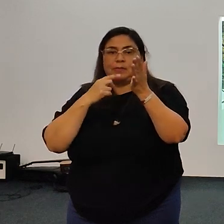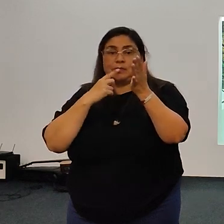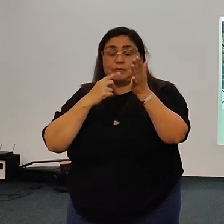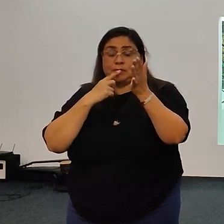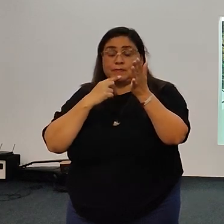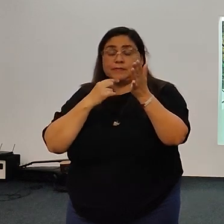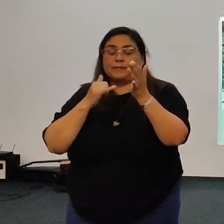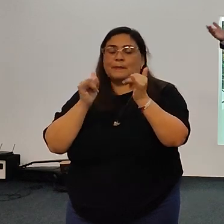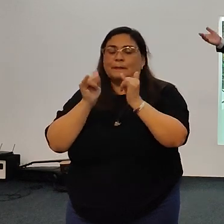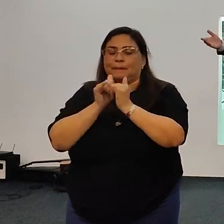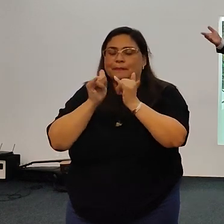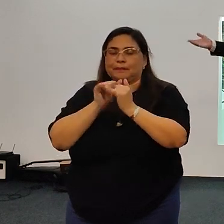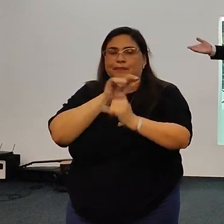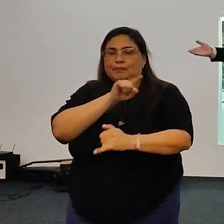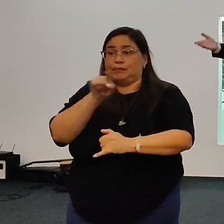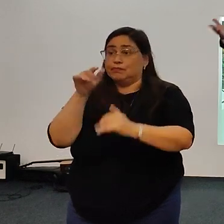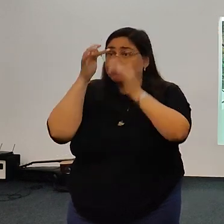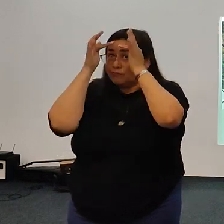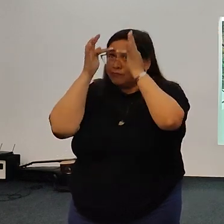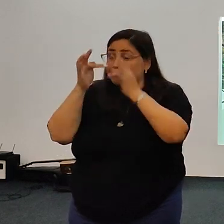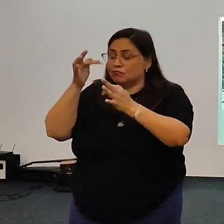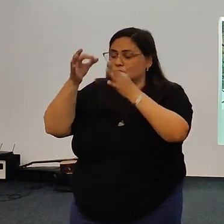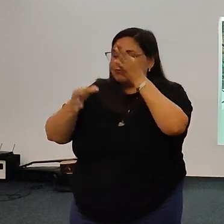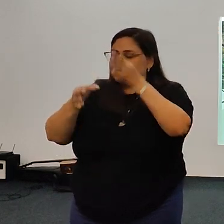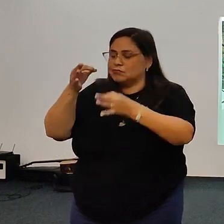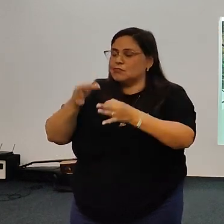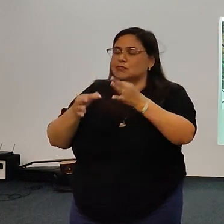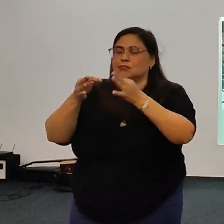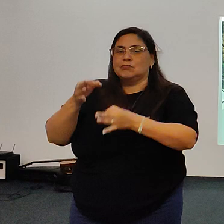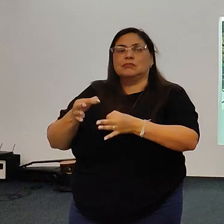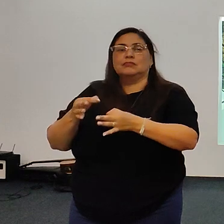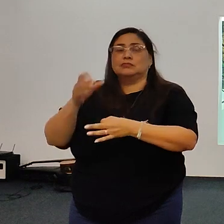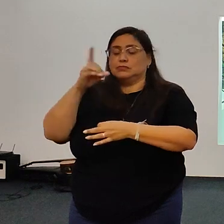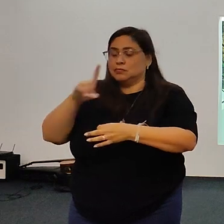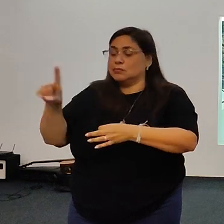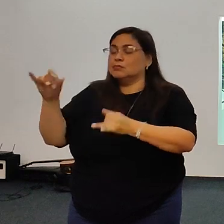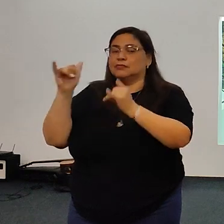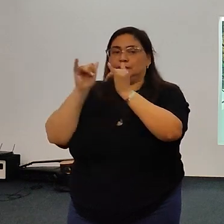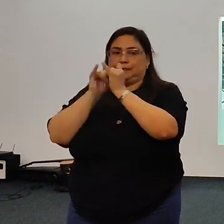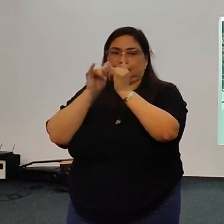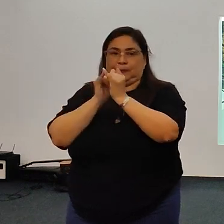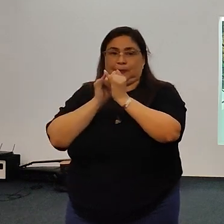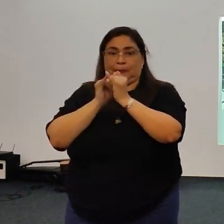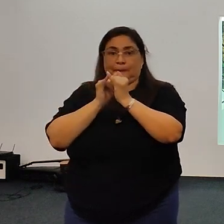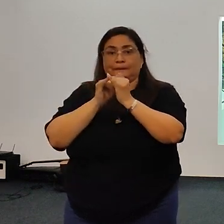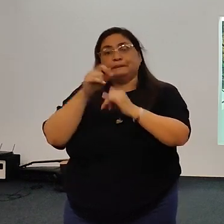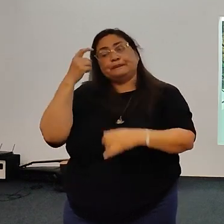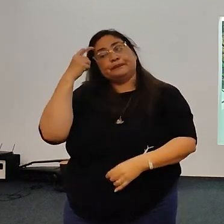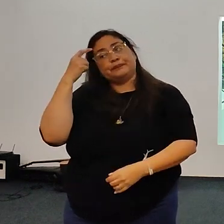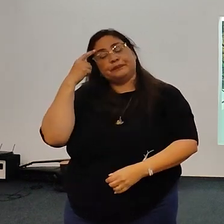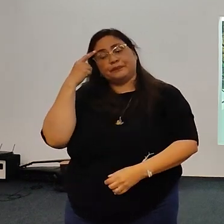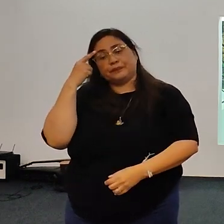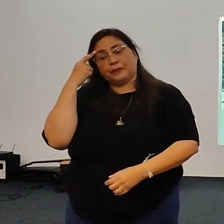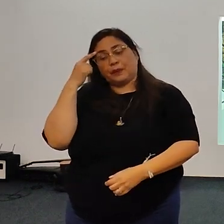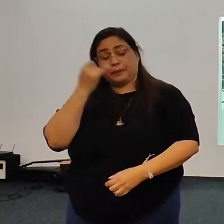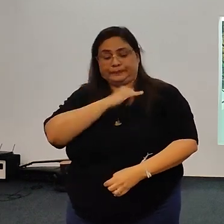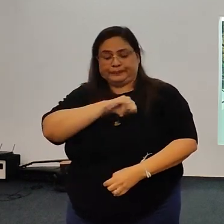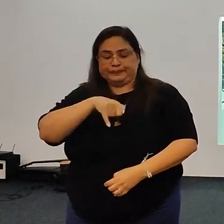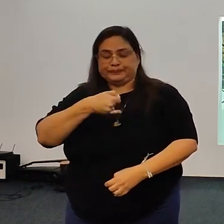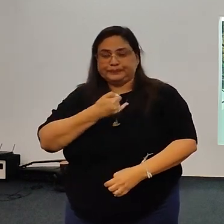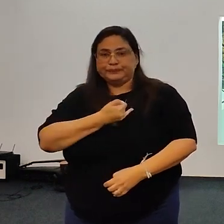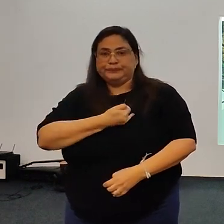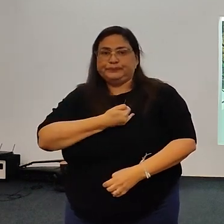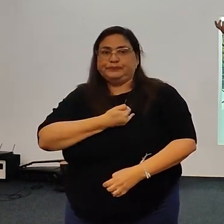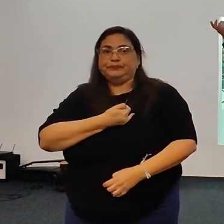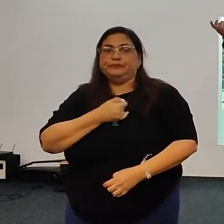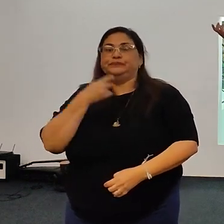os seus pecados. Por isso, Ele é fiel e justo para perdoar você. Porém, uma coisa que nós temos que entender é: João está dizendo,